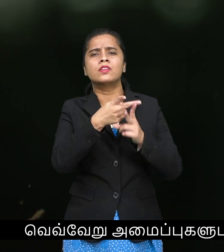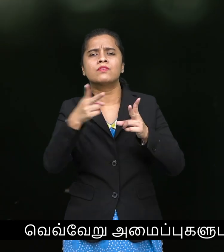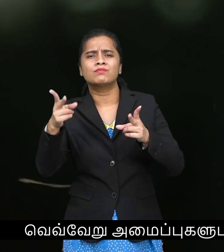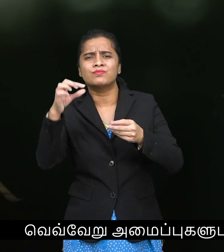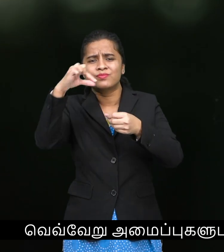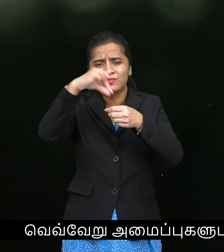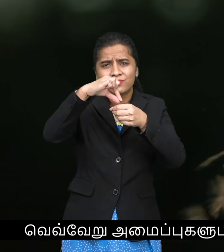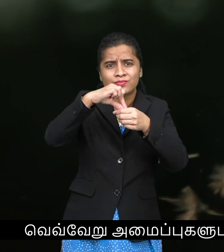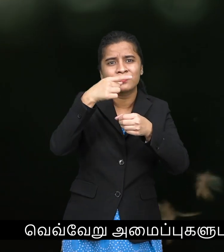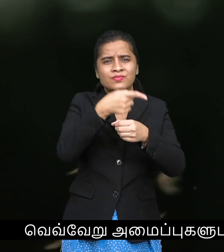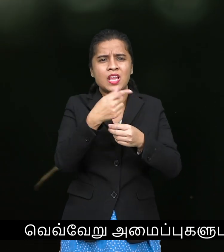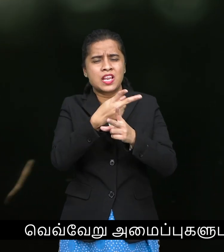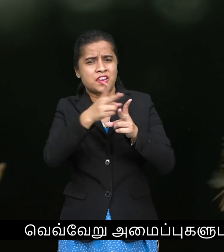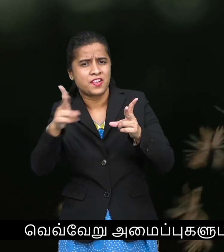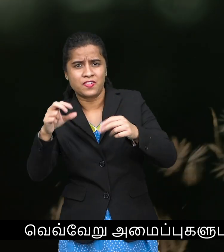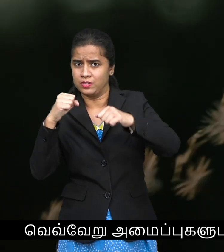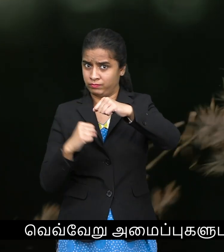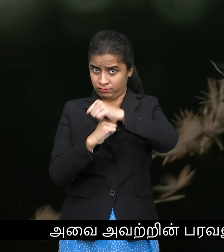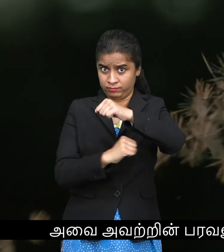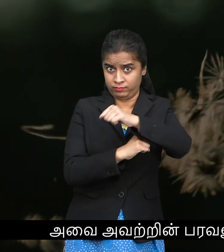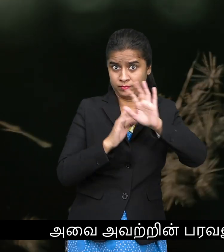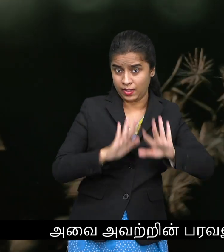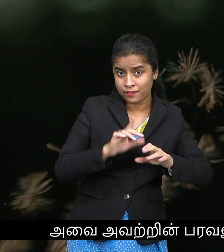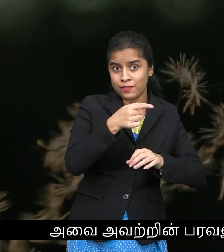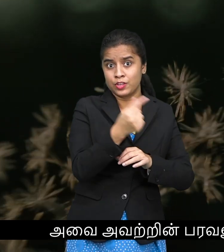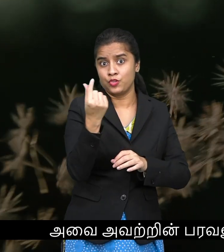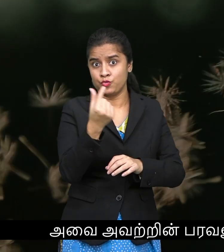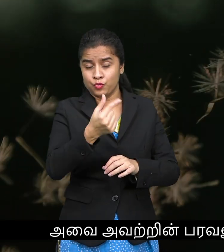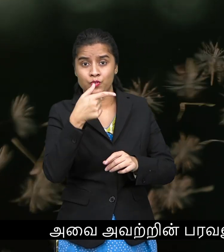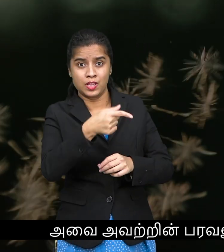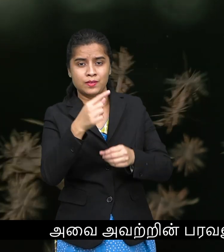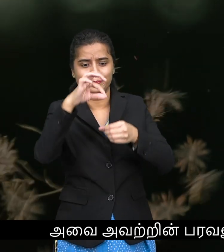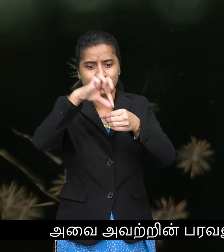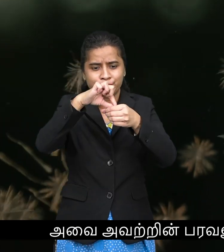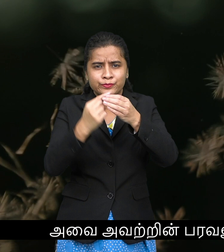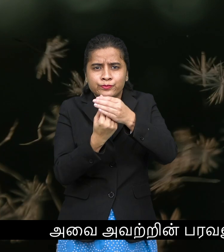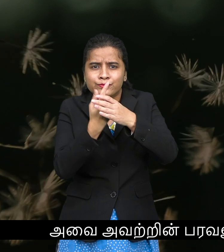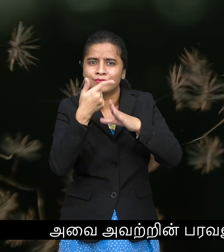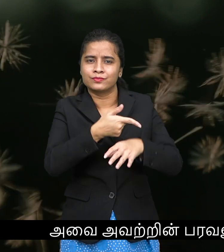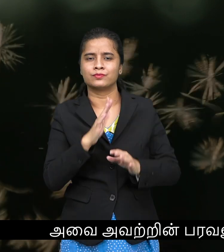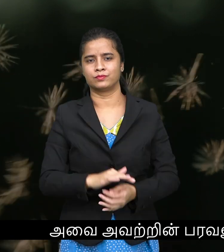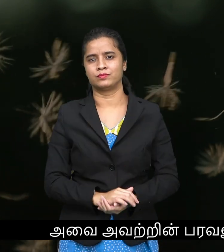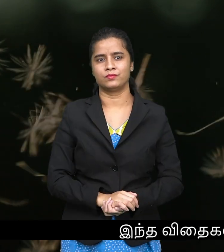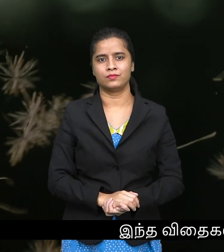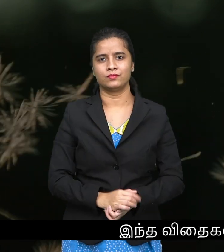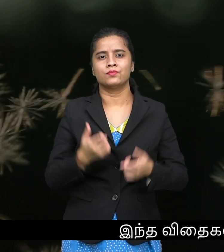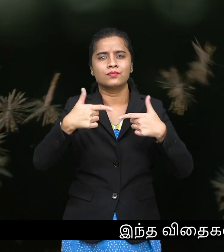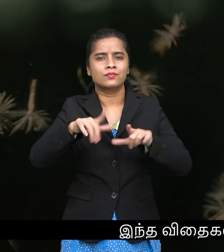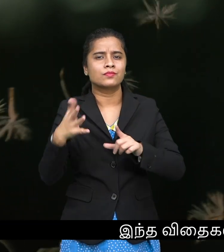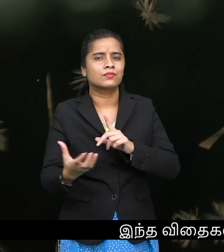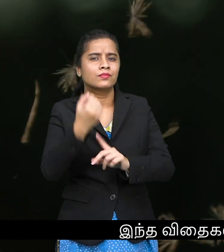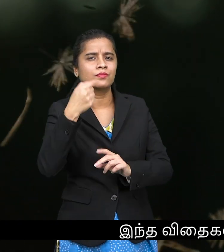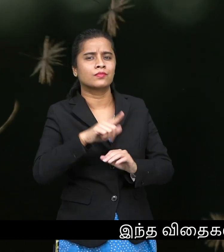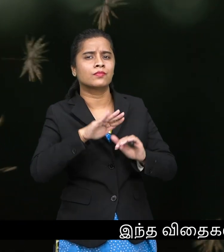வெவ்வேறு அமைப்புகளுடன் வெவ்வேறு விதைகள் உள்ளன. அவை அவற்றின் பரவலுக்கு பயனுள்ளதாக இருக்கும். இந்த